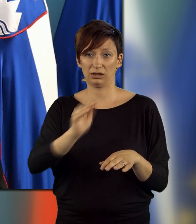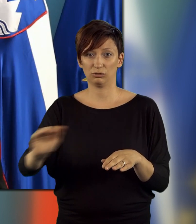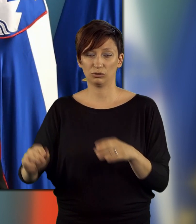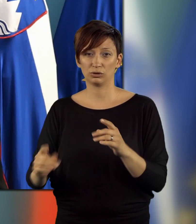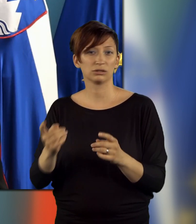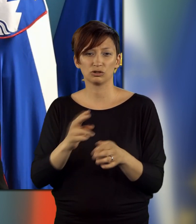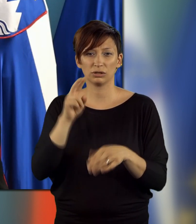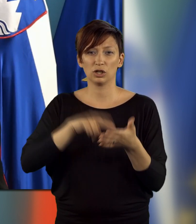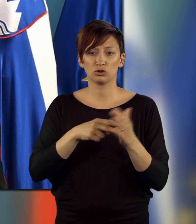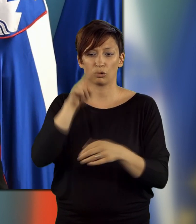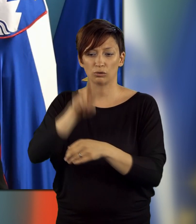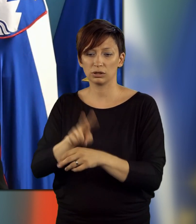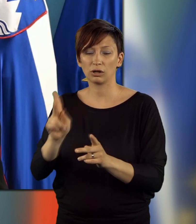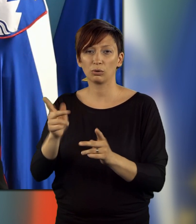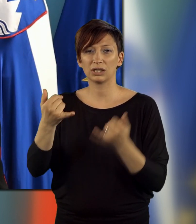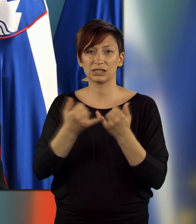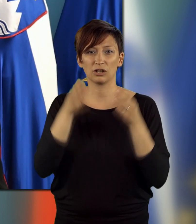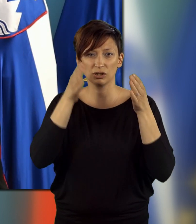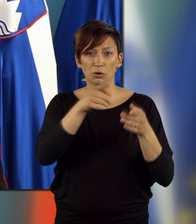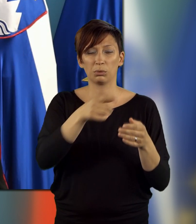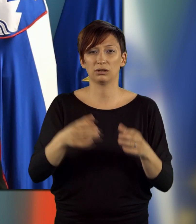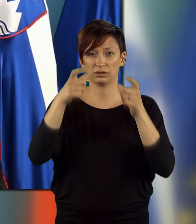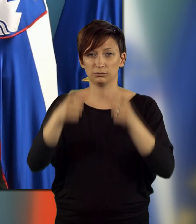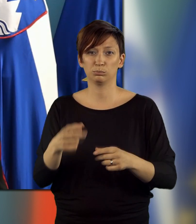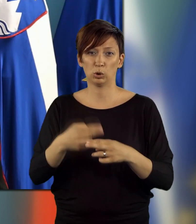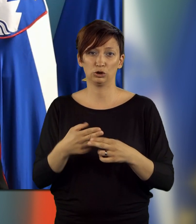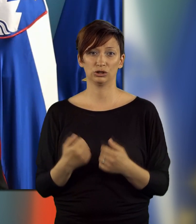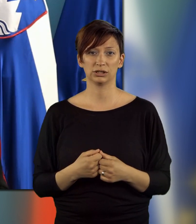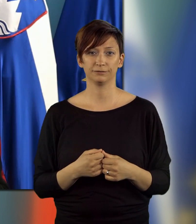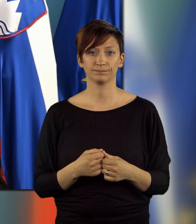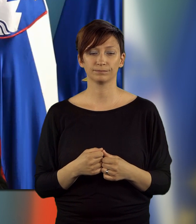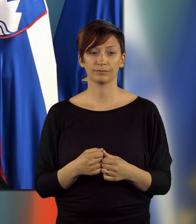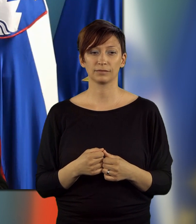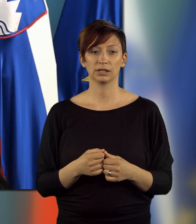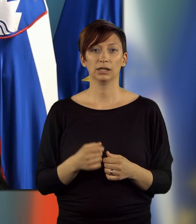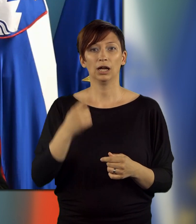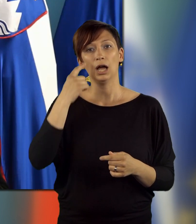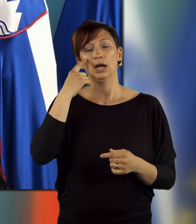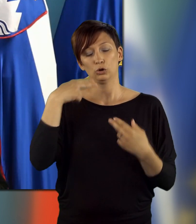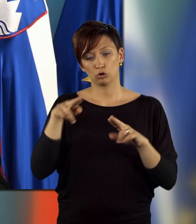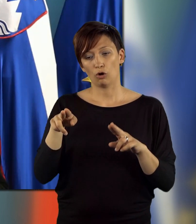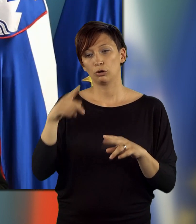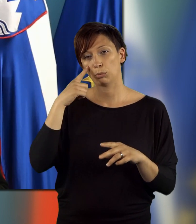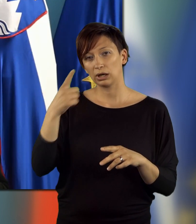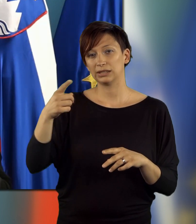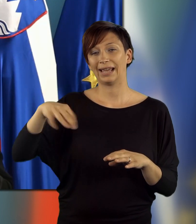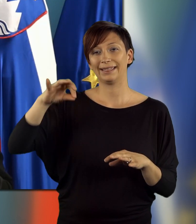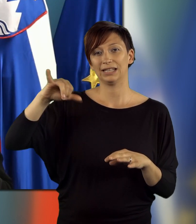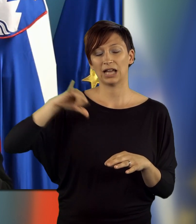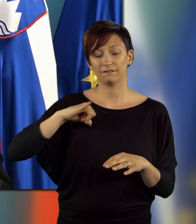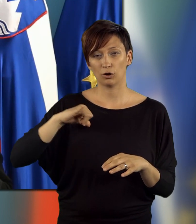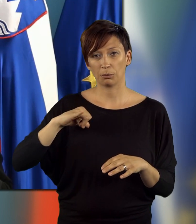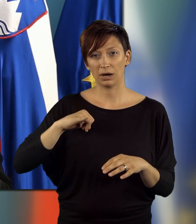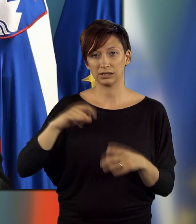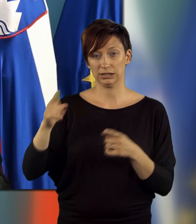kakšen strokovni nadzor in kako naj spet starši zaupajo takšno ustanovo? Poglejte, edina